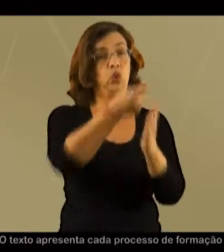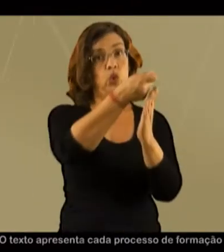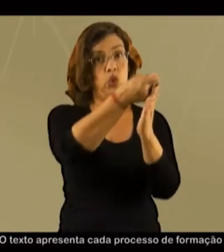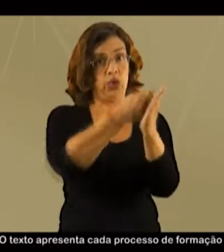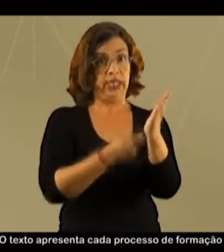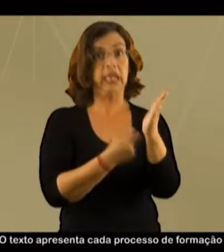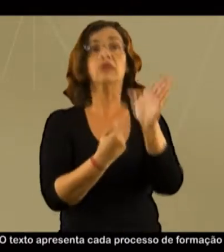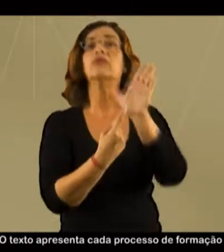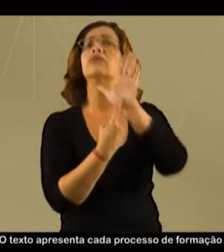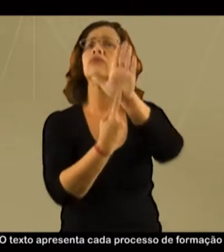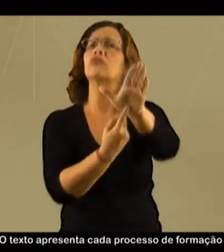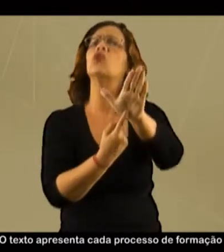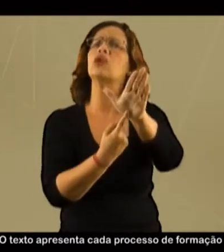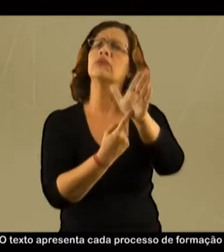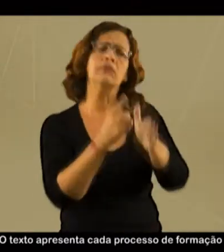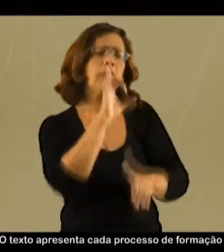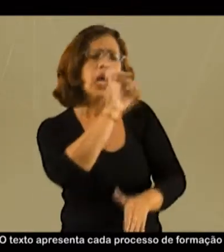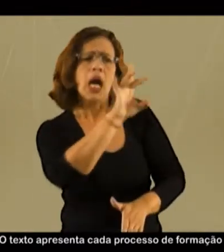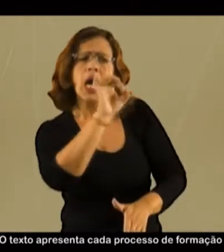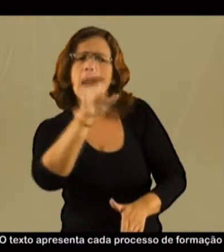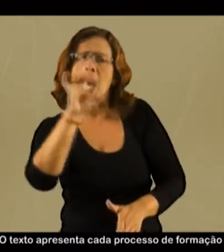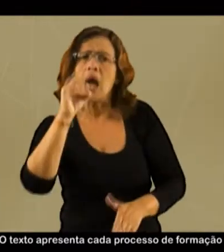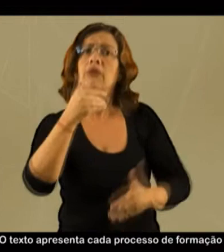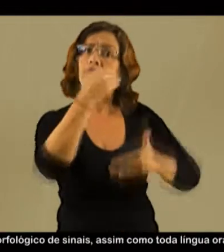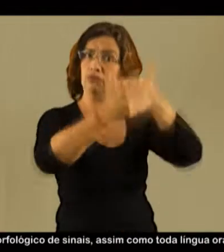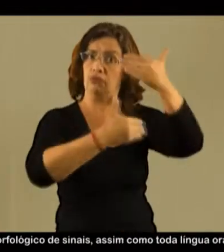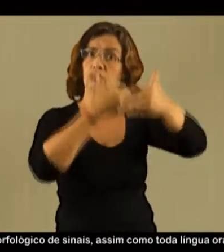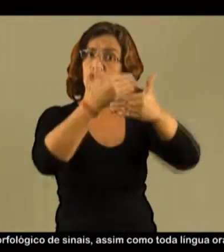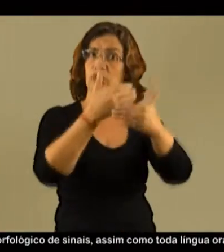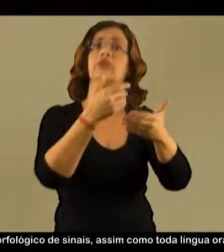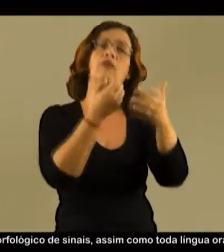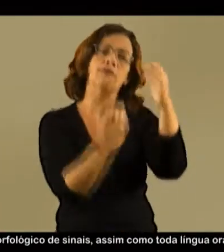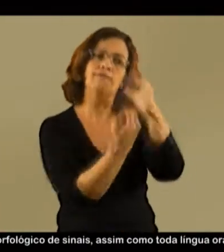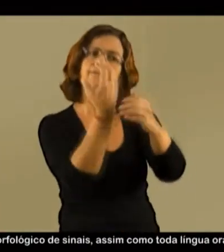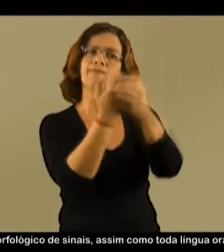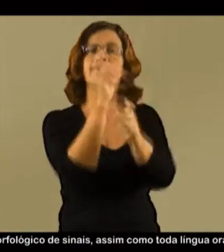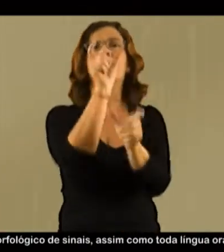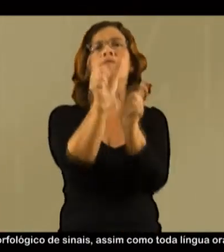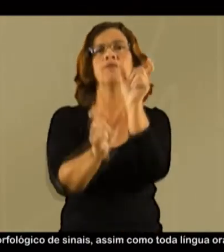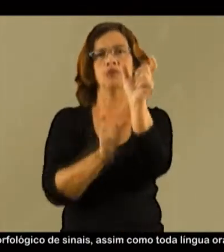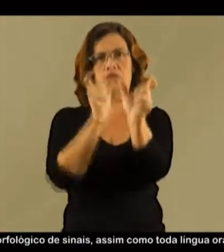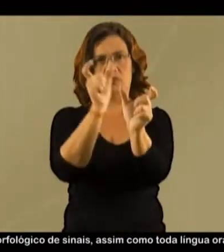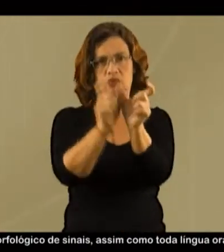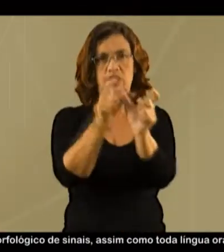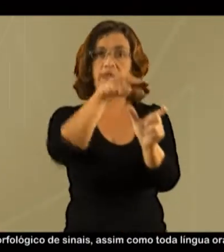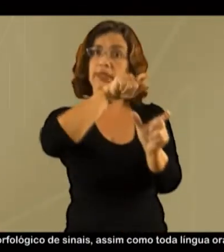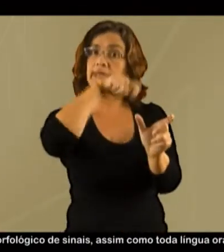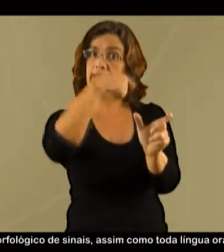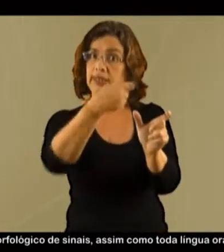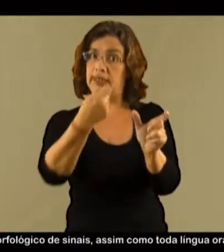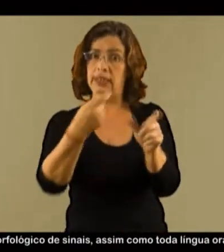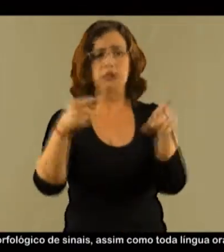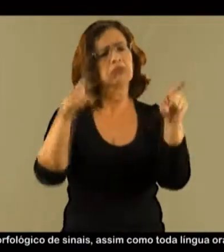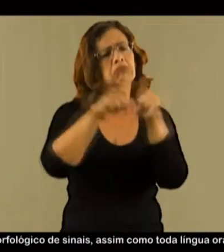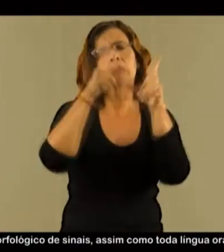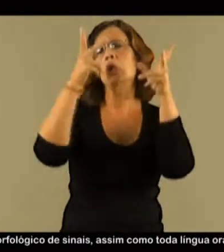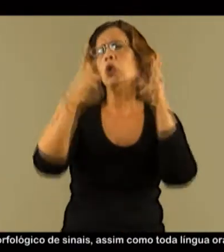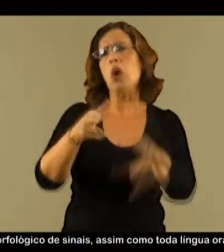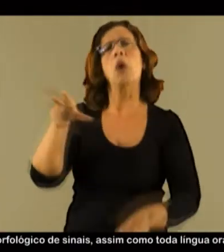O texto apresenta cada processo de formação morfológica de sinais, assim como toda a língua oral.